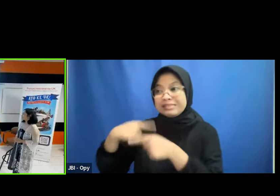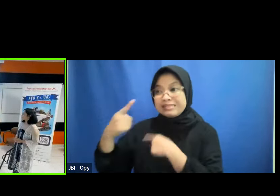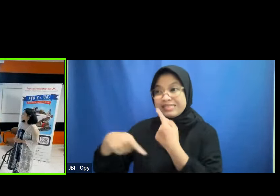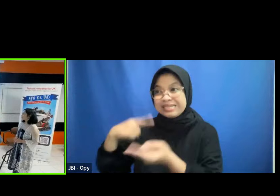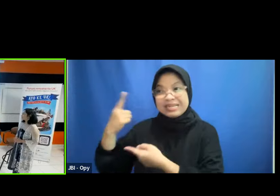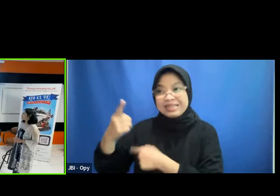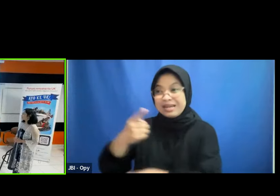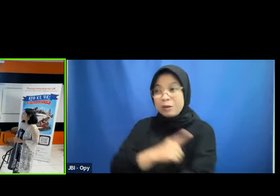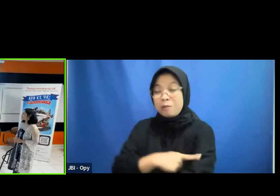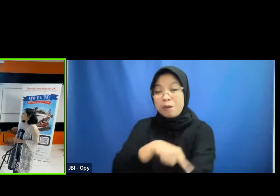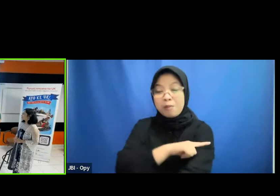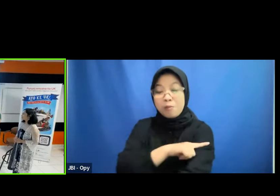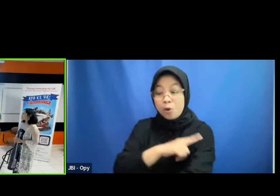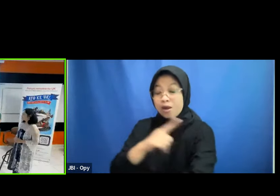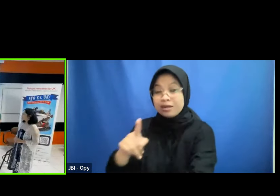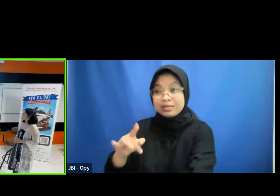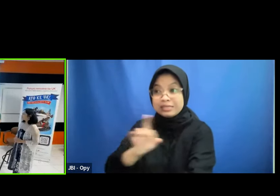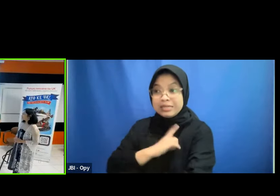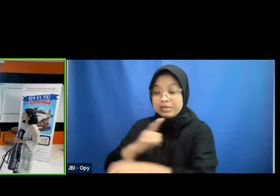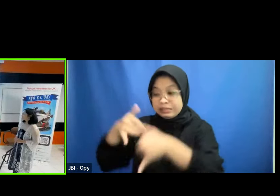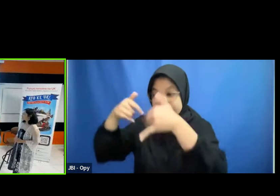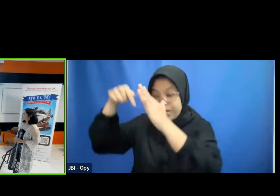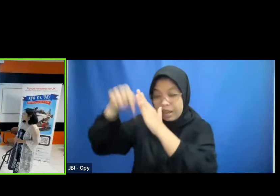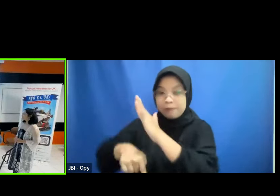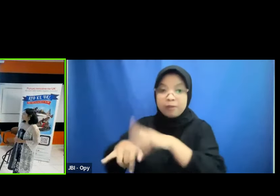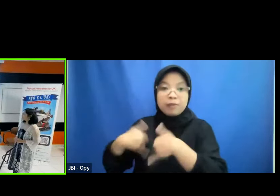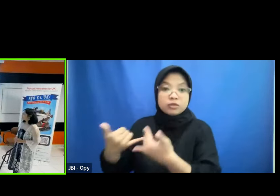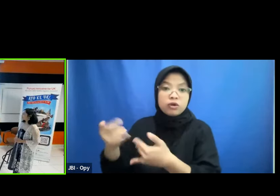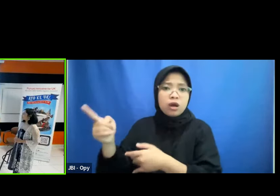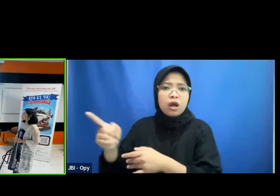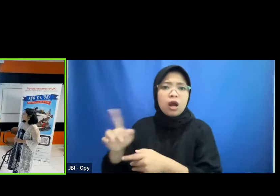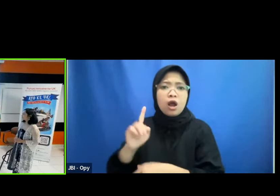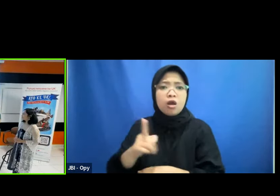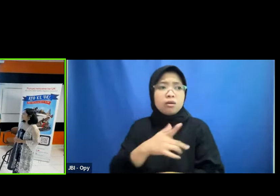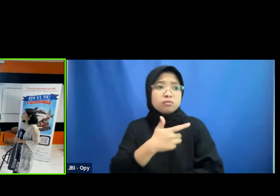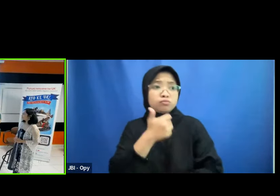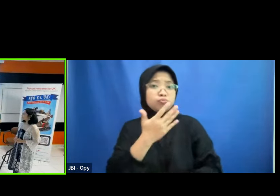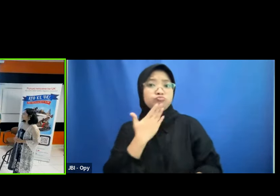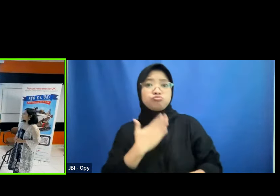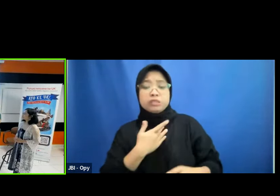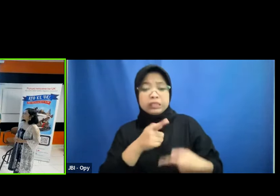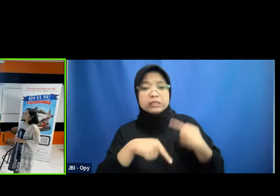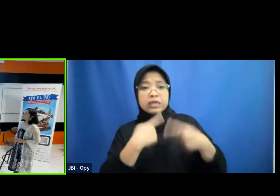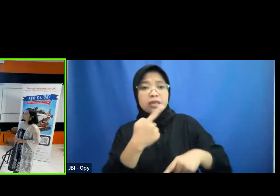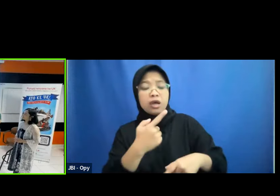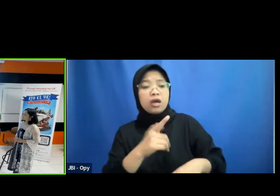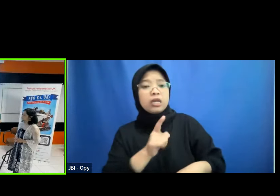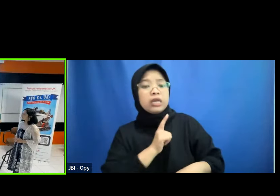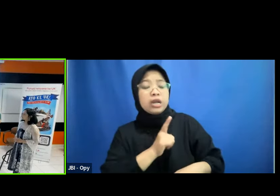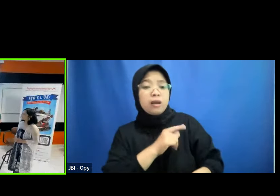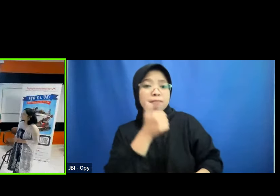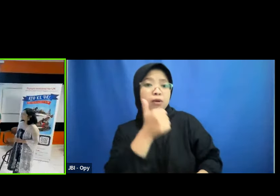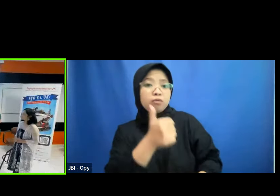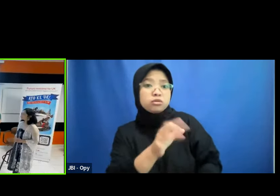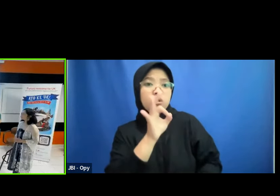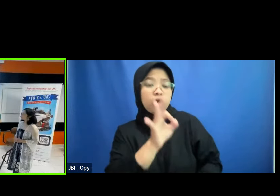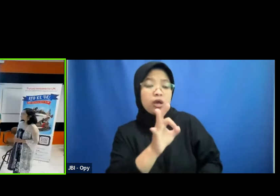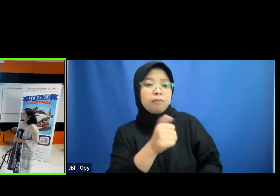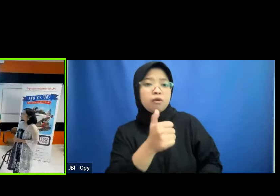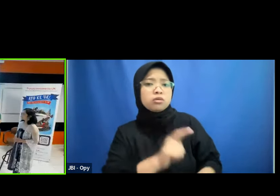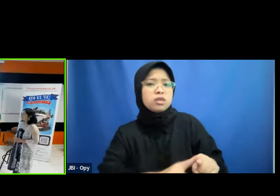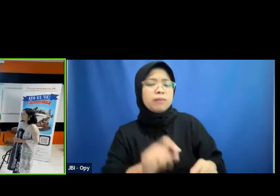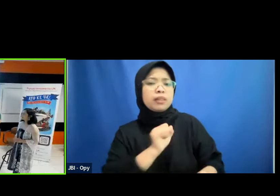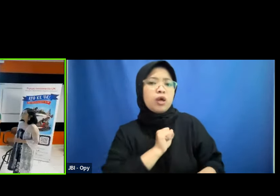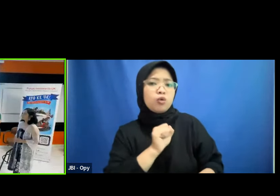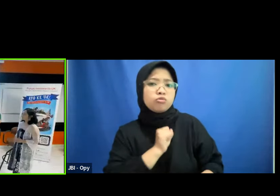skills untuk dapat beasiswa kalau teman-teman punya storyting skill yang bagus ya alhamdulillah itu bagus ya Tapi kalau enggak juga jangan